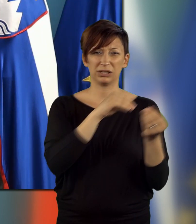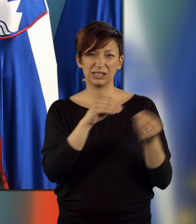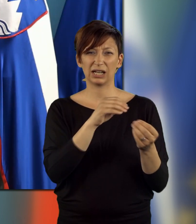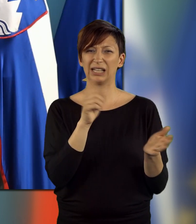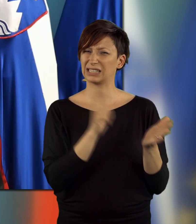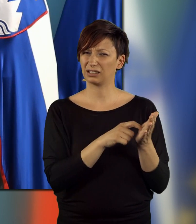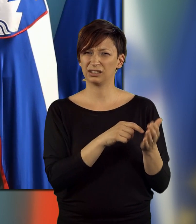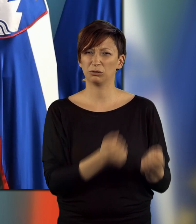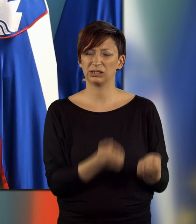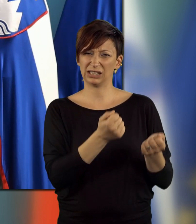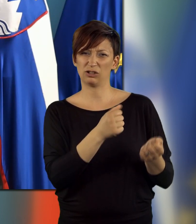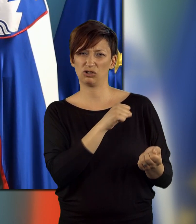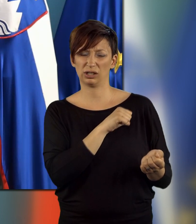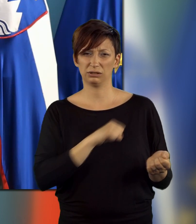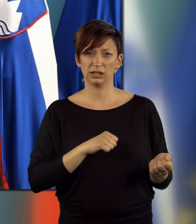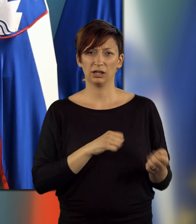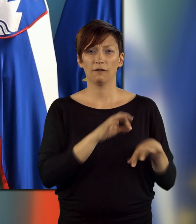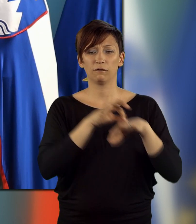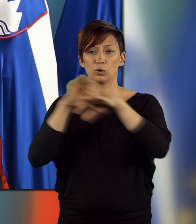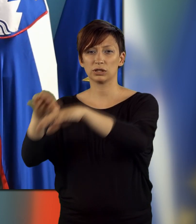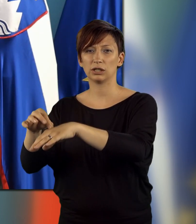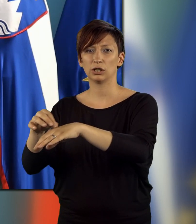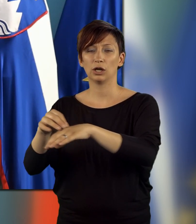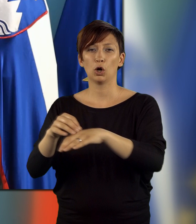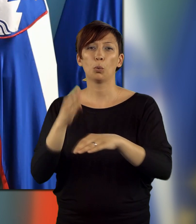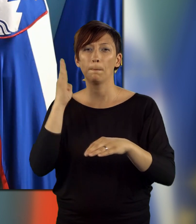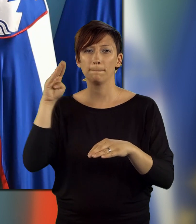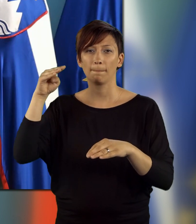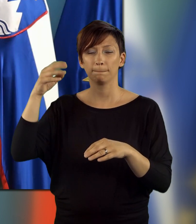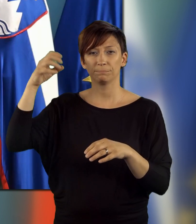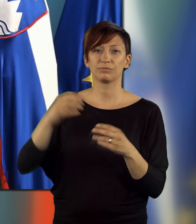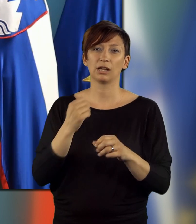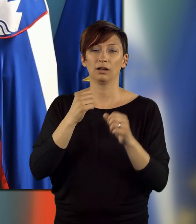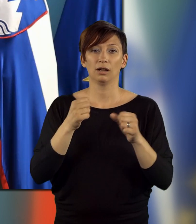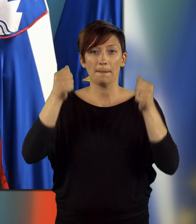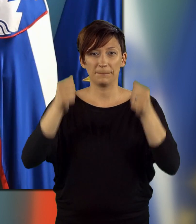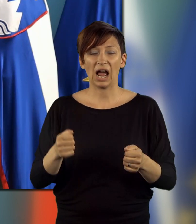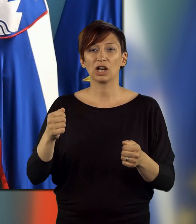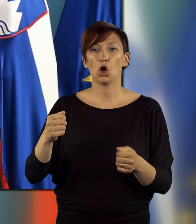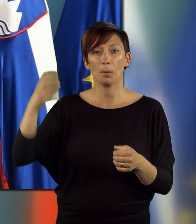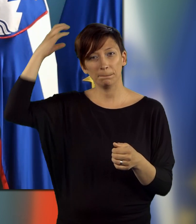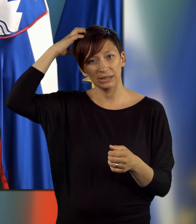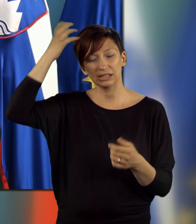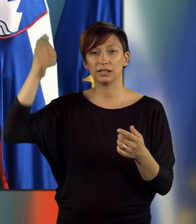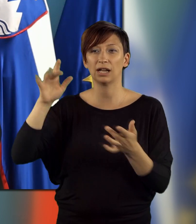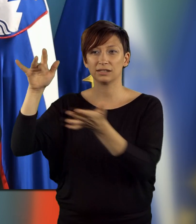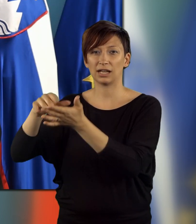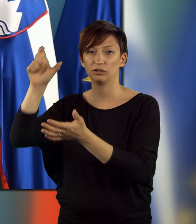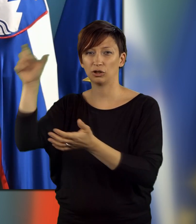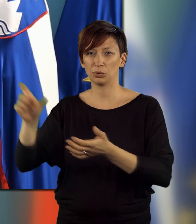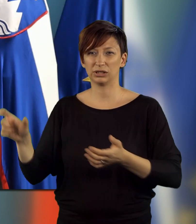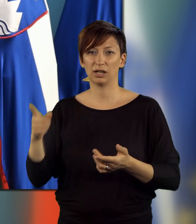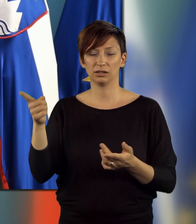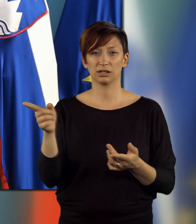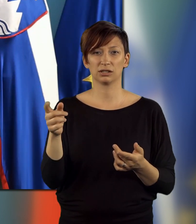komplicirane, zahtevne primere vozijo bodisi v München, Pragu in mislim, da še en center v